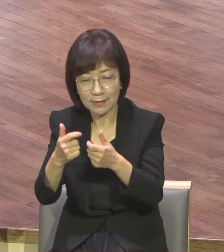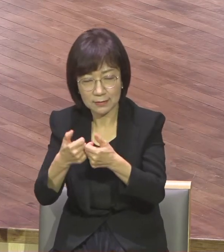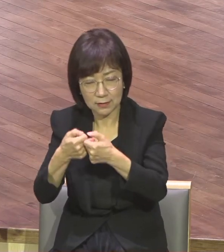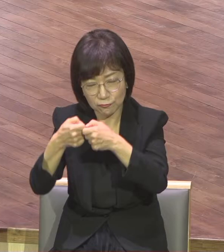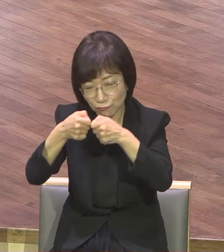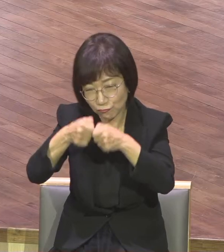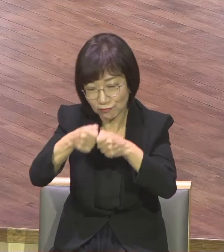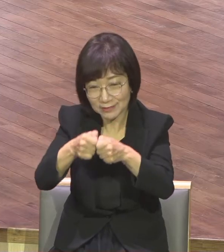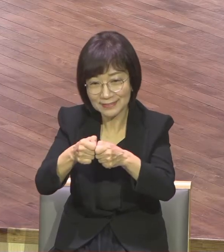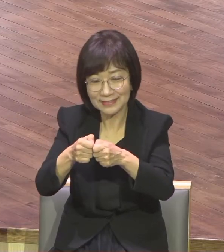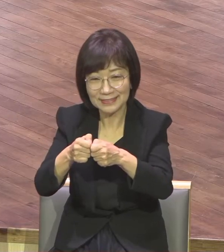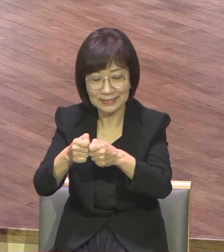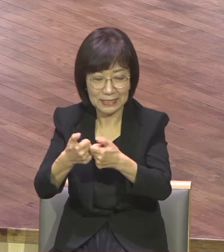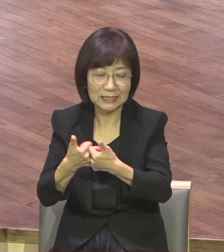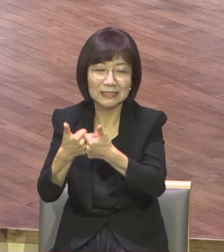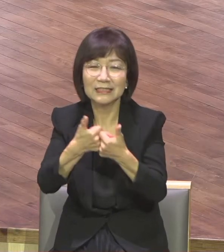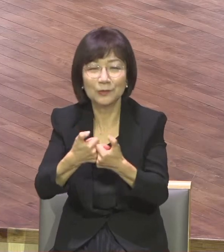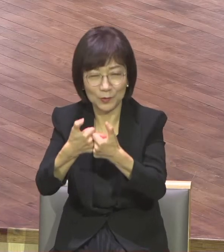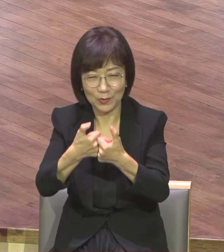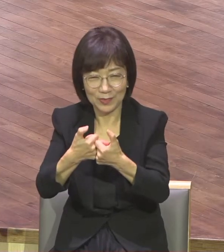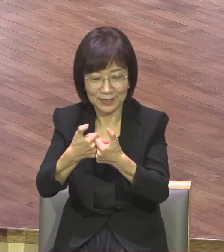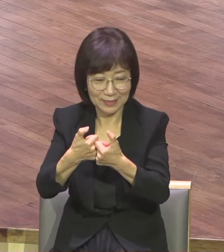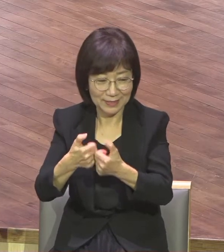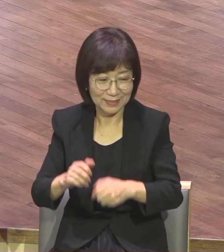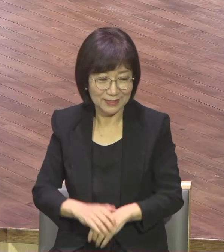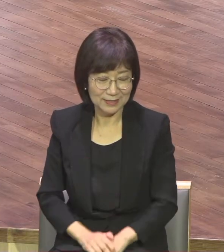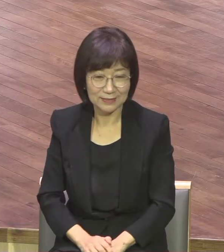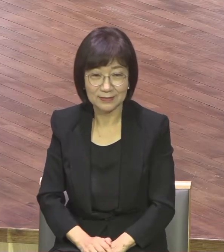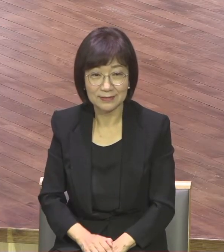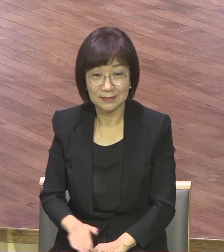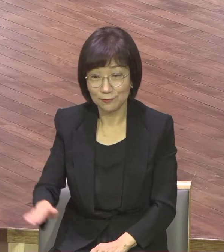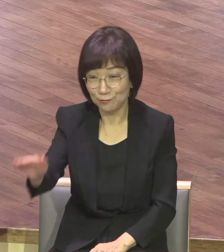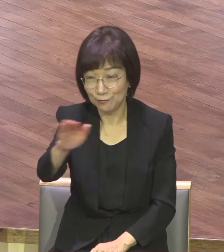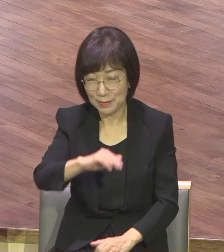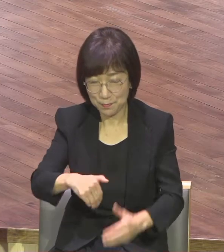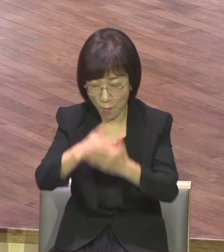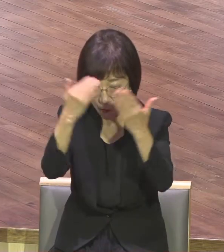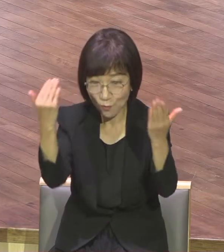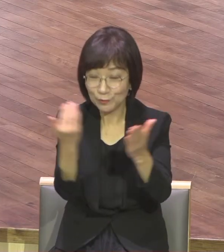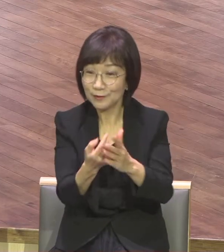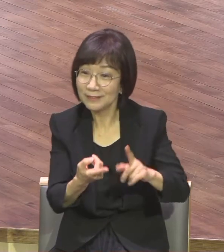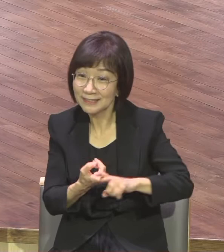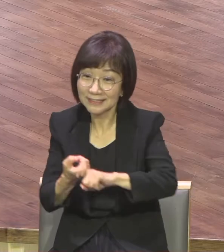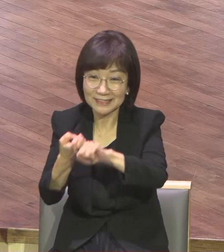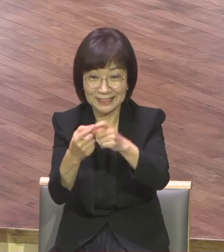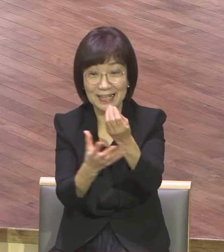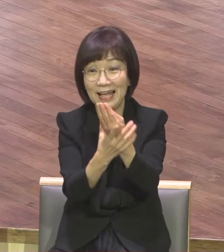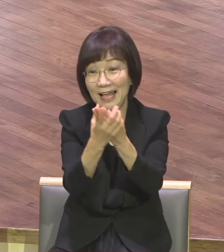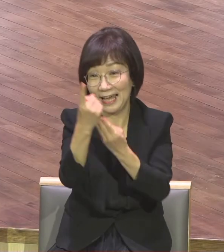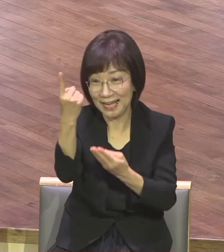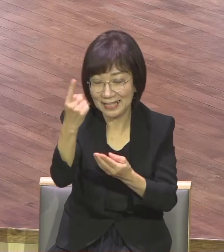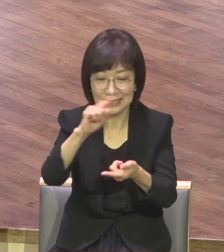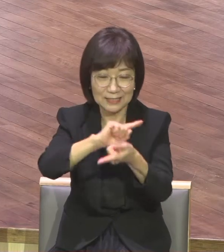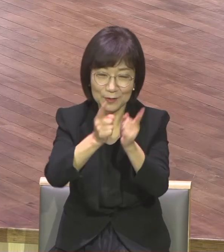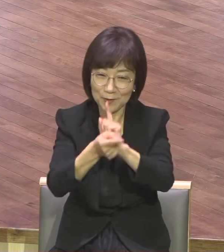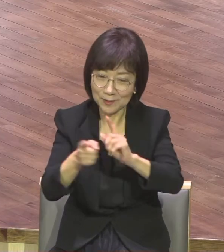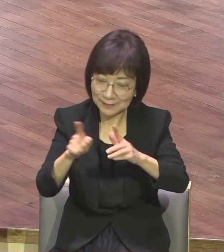세밀하게 구체적으로 원리스가 되어서 모든 것이 다 원리스가 되었어요. 서로 이해하고 서로 사랑하고